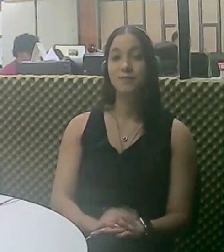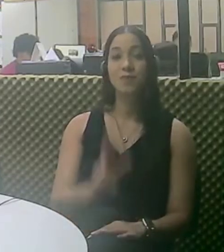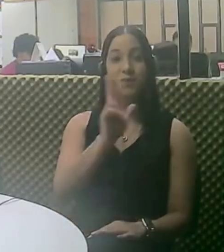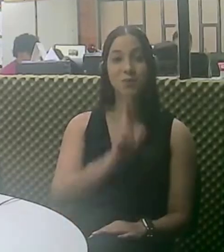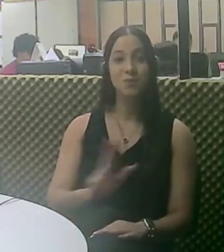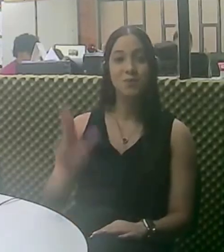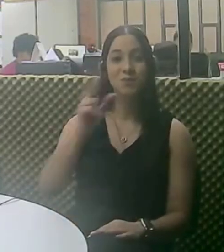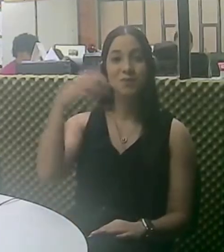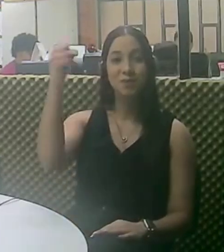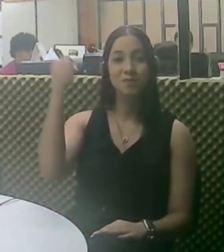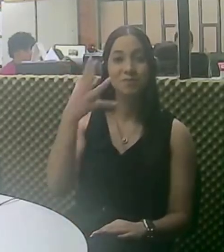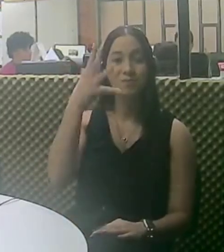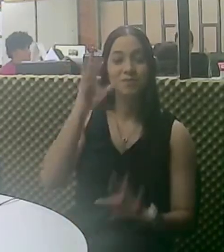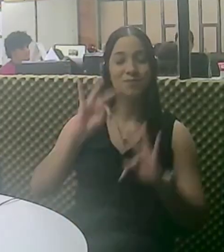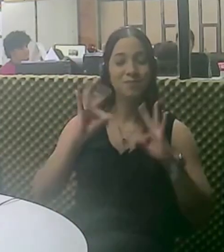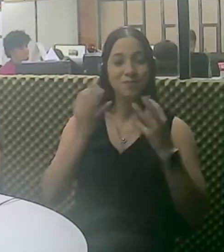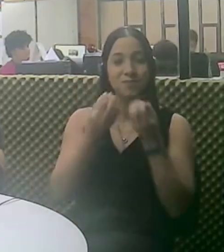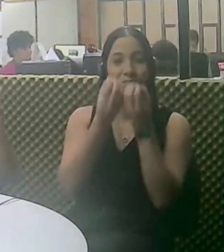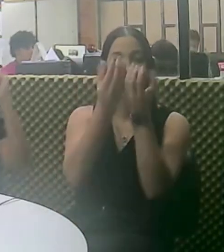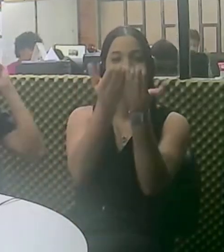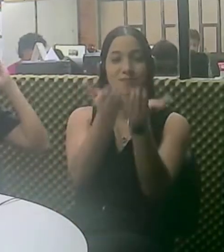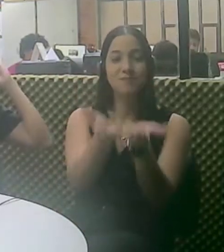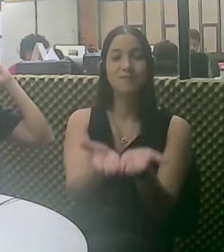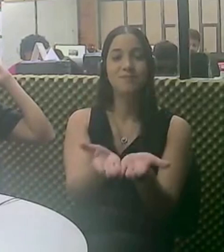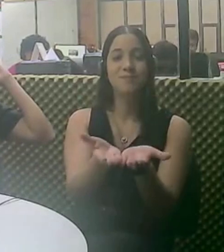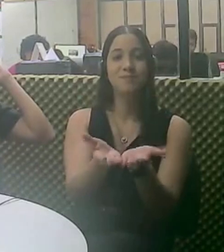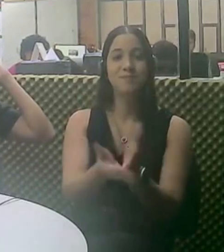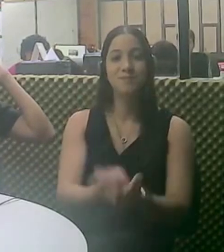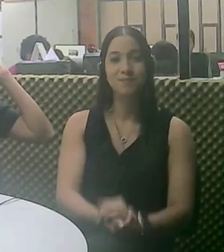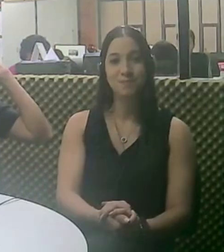Uberlândia se ilumina toda para você.